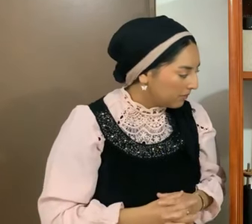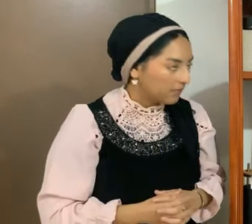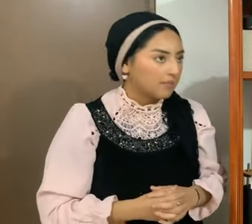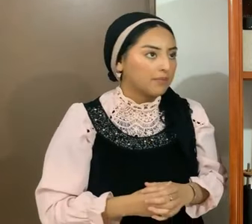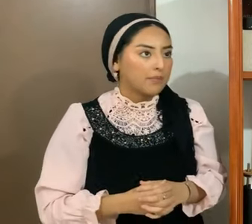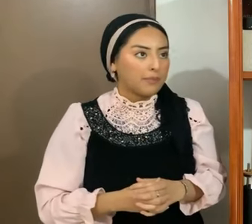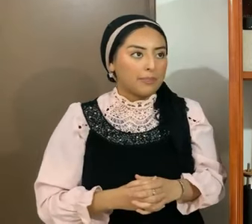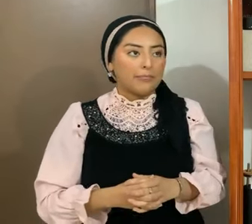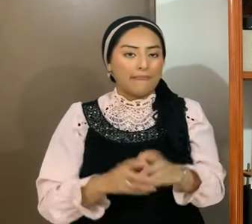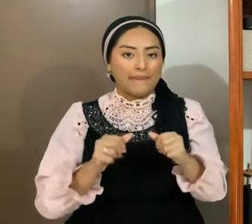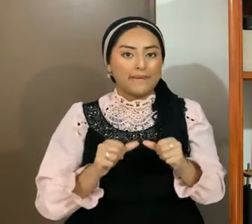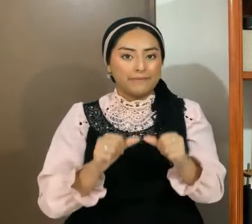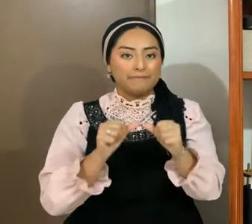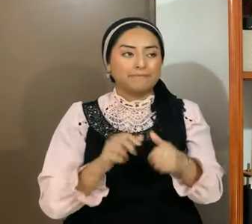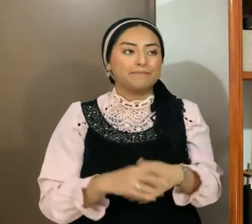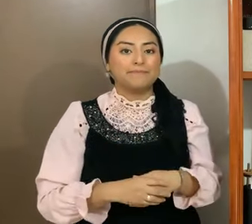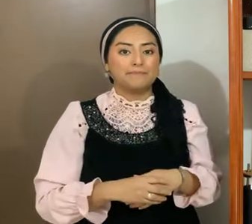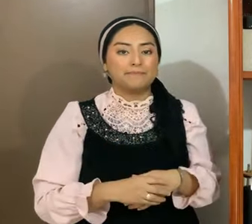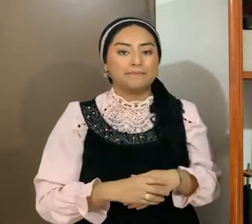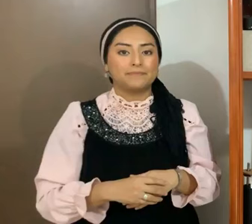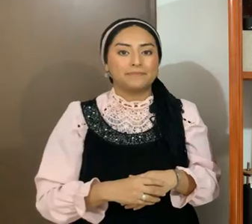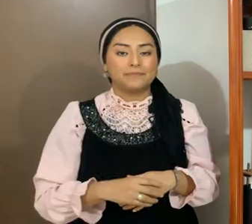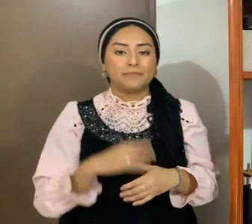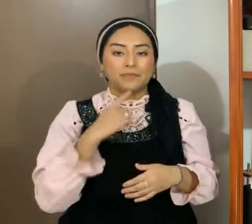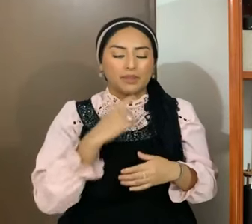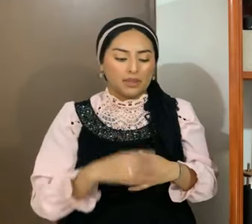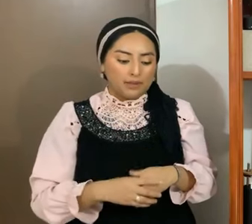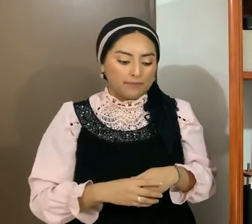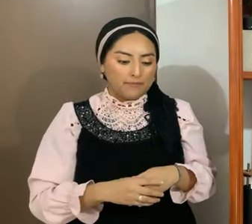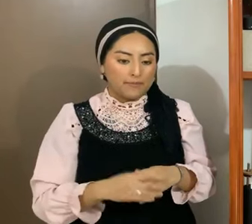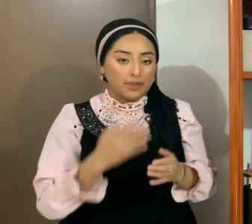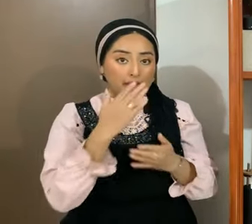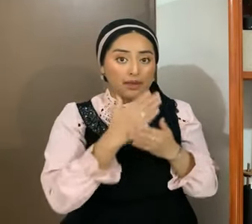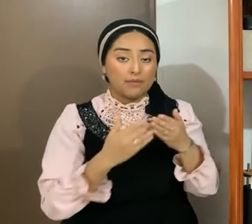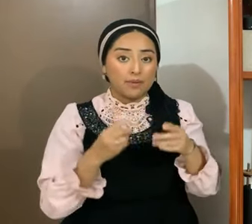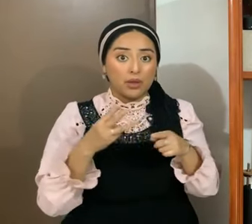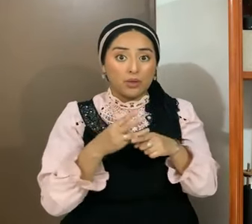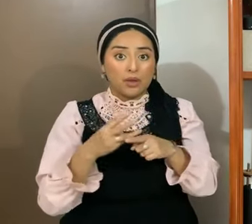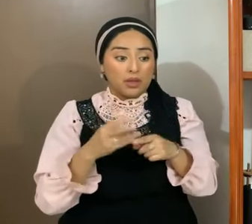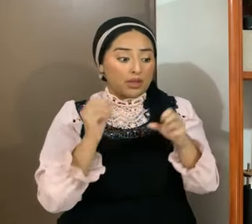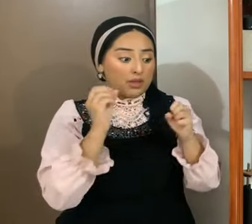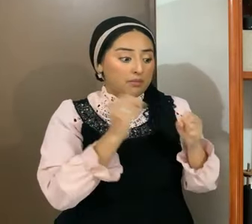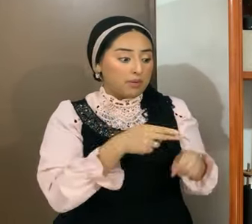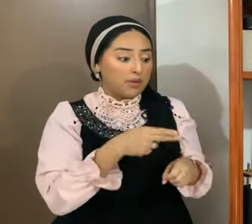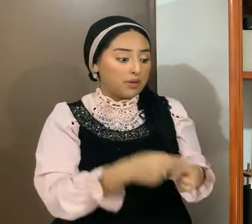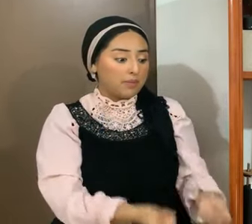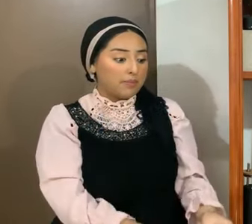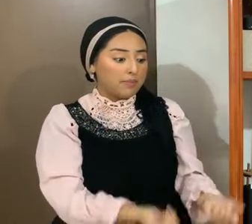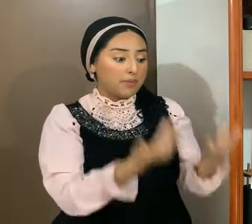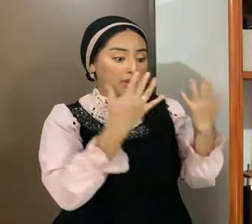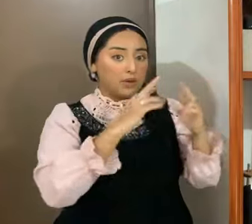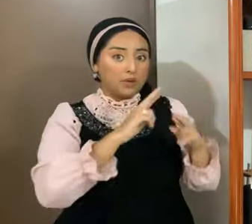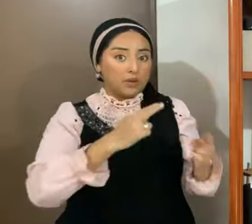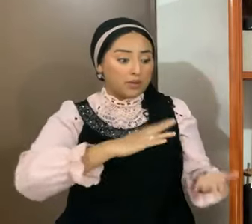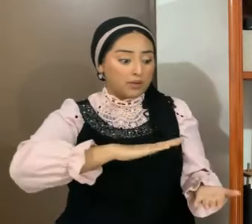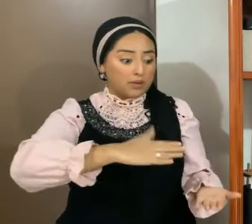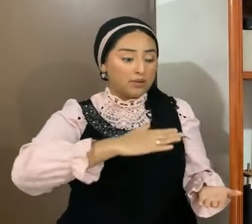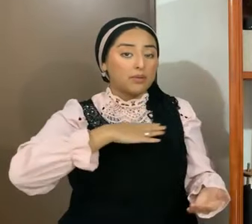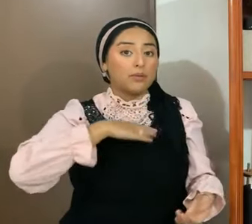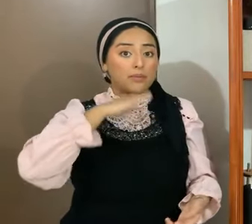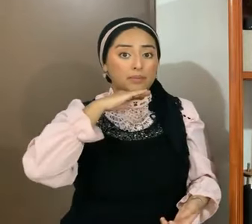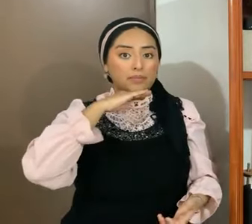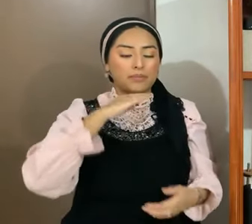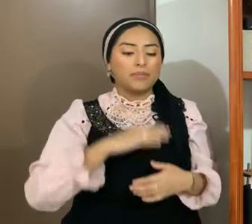es madera, no sirve para otra cosa. Parte del leño quema en el fuego, con parte de él come carne, prepara un asado y se sacia, y después